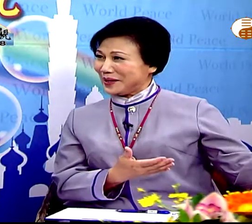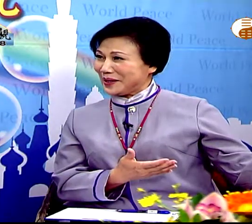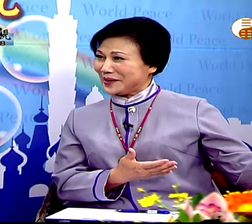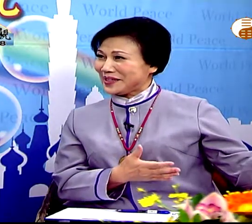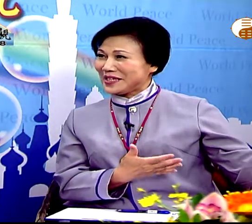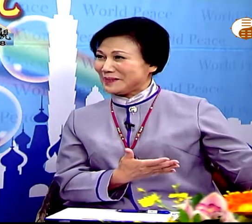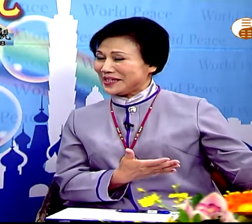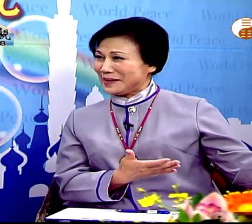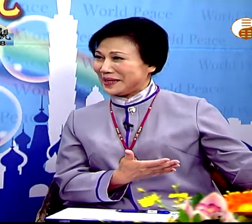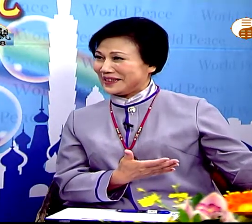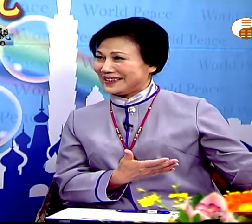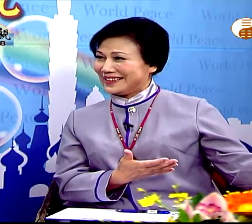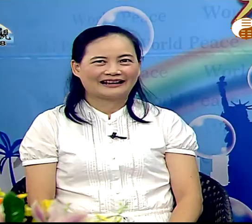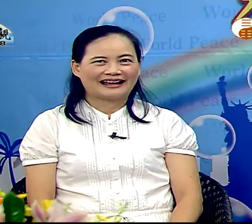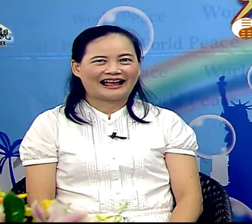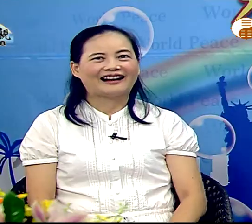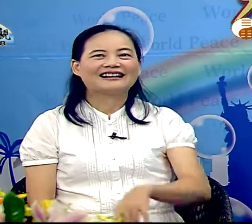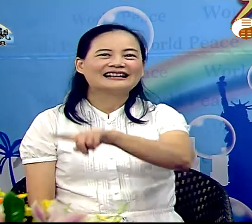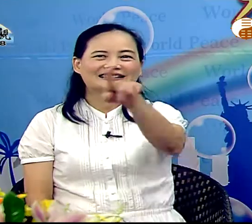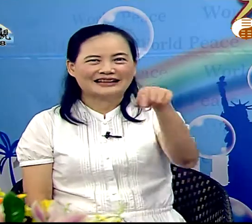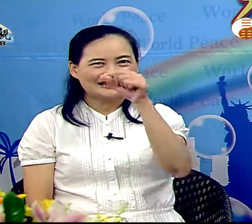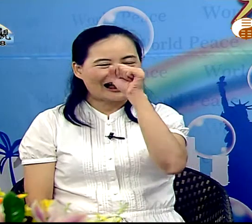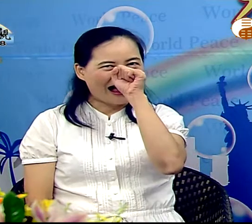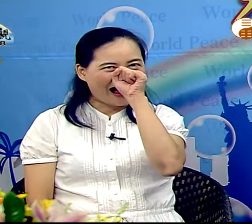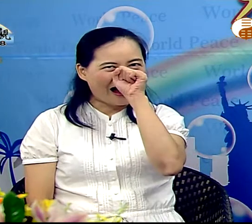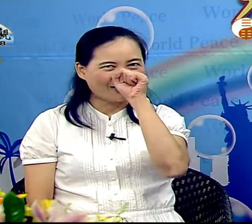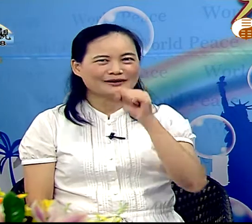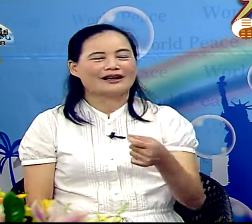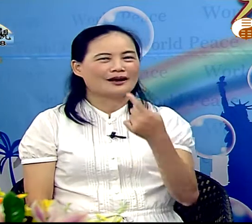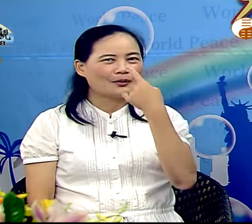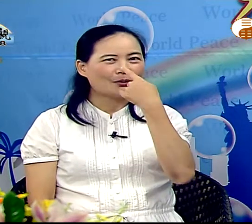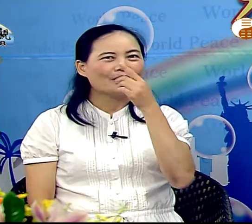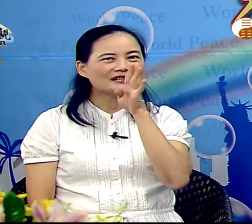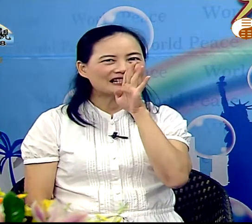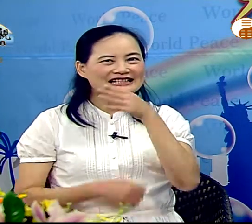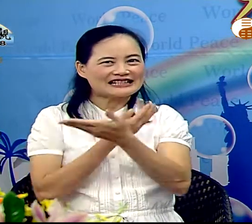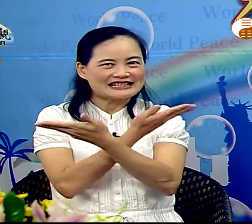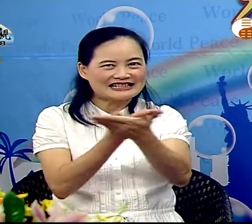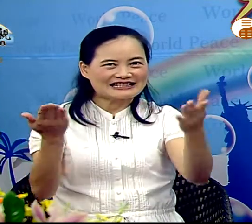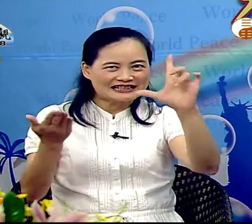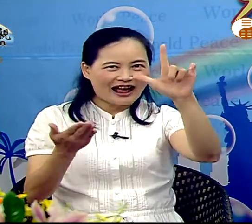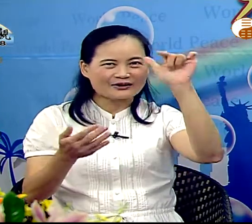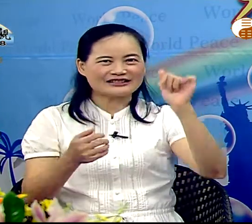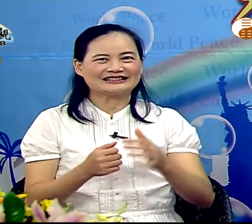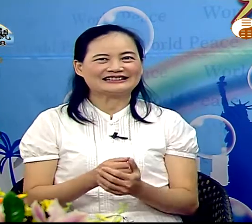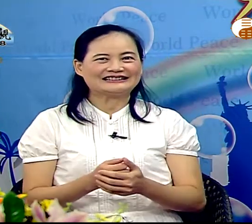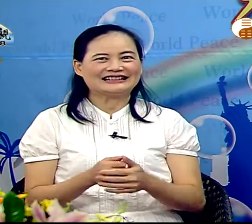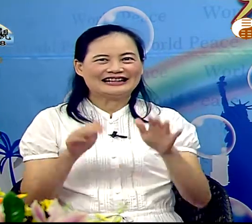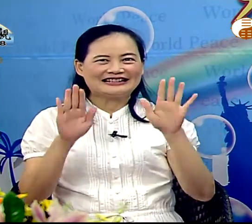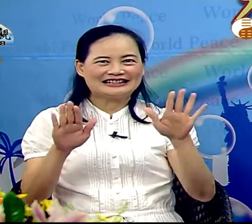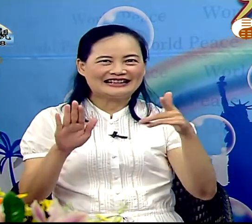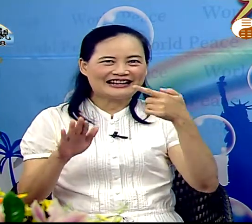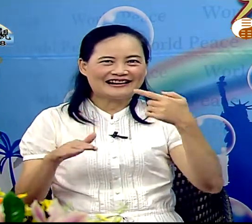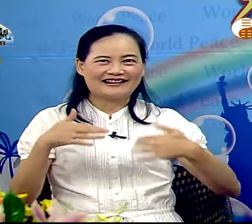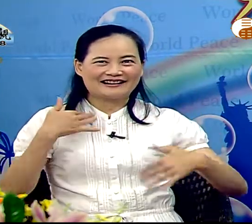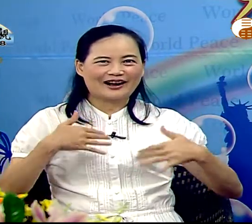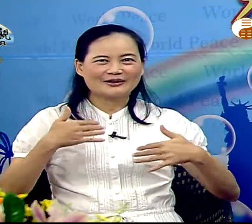友，你可以比一下吗？ 好，大家好，我是施老师，今天很高